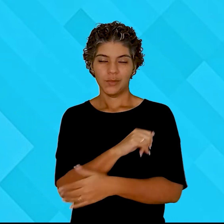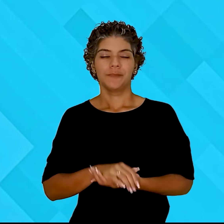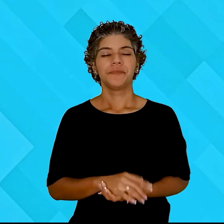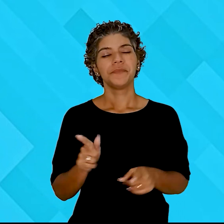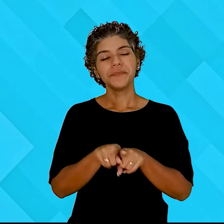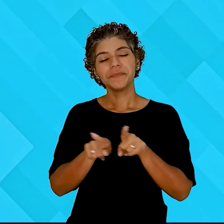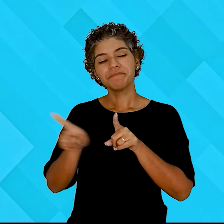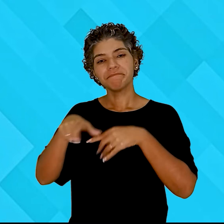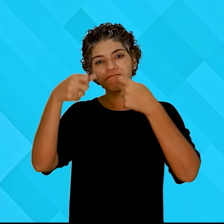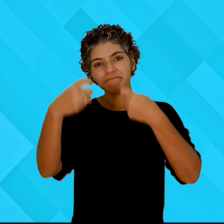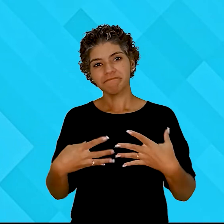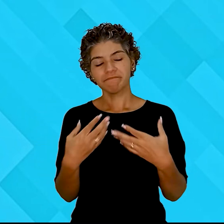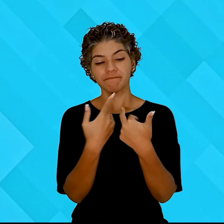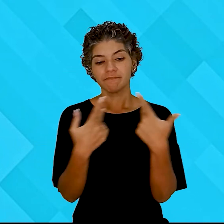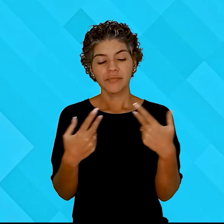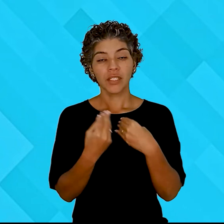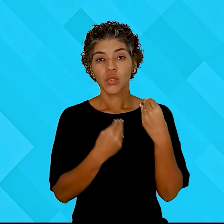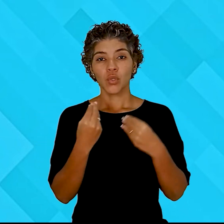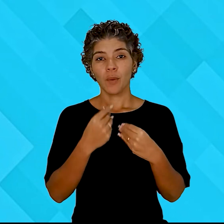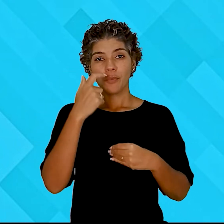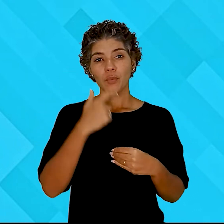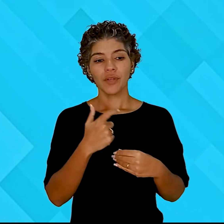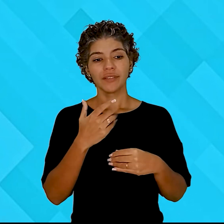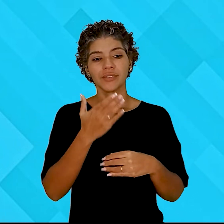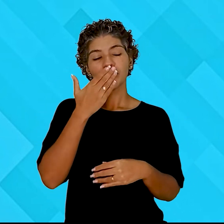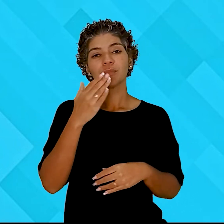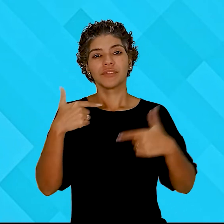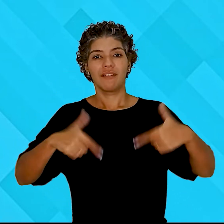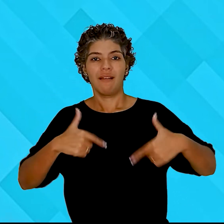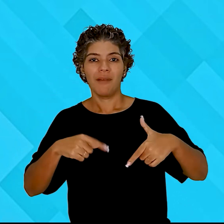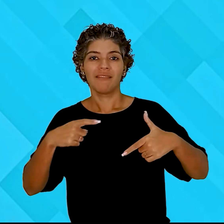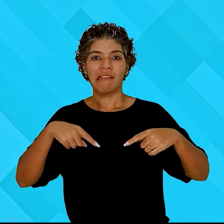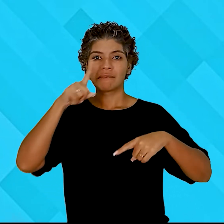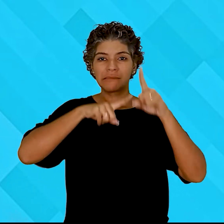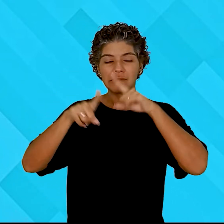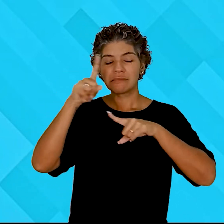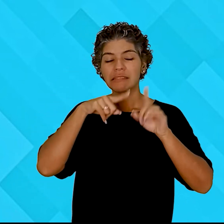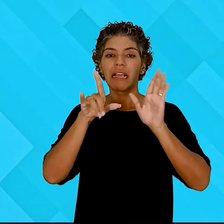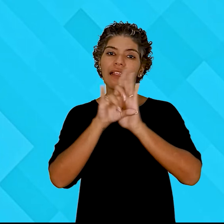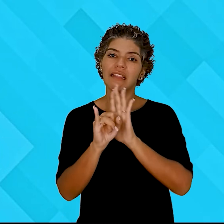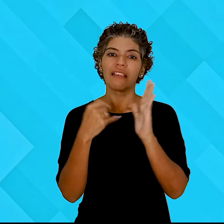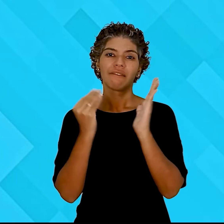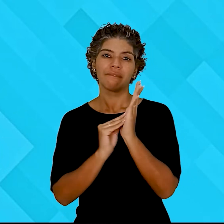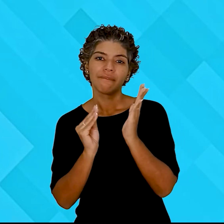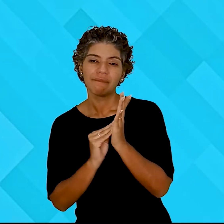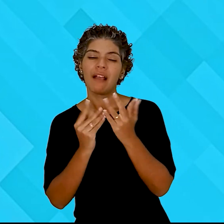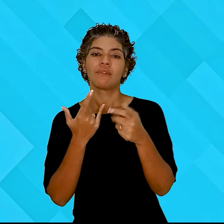aponta, que são as condições de trabalho do produtor cultural, pensando em situações de fragilidade nas leis trabalhistas, previdenciárias, assim como